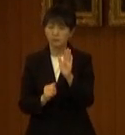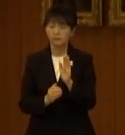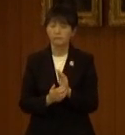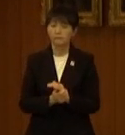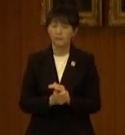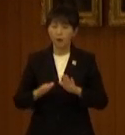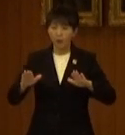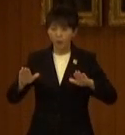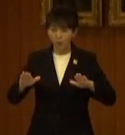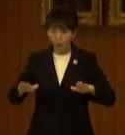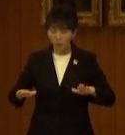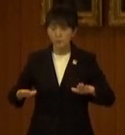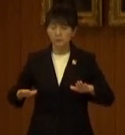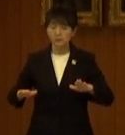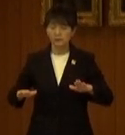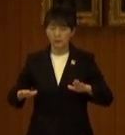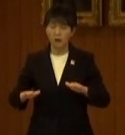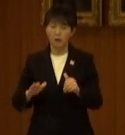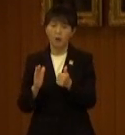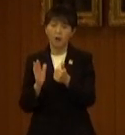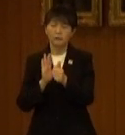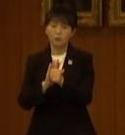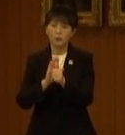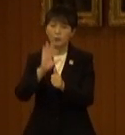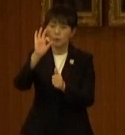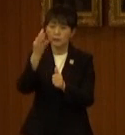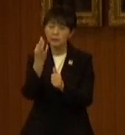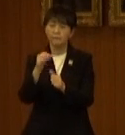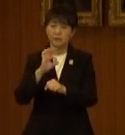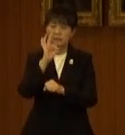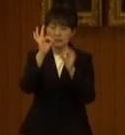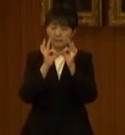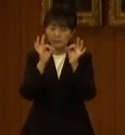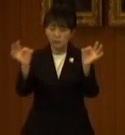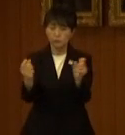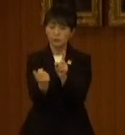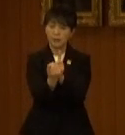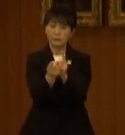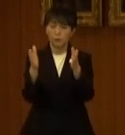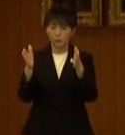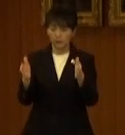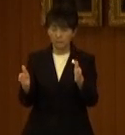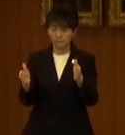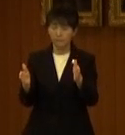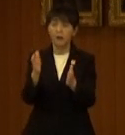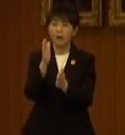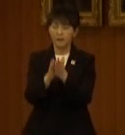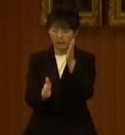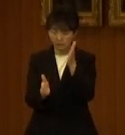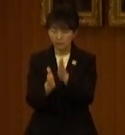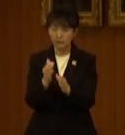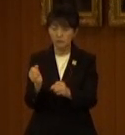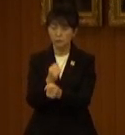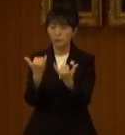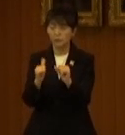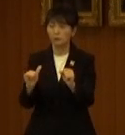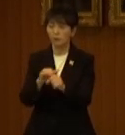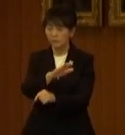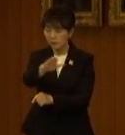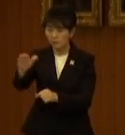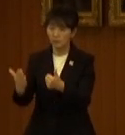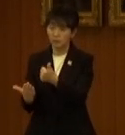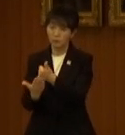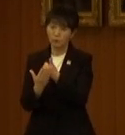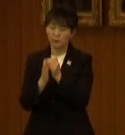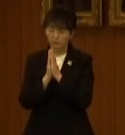本日からは協力金支給対象期間となっておりますので、 改めて事業者の皆様にご協力を